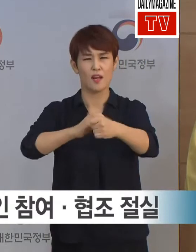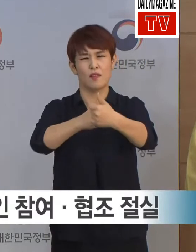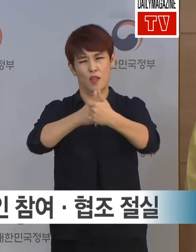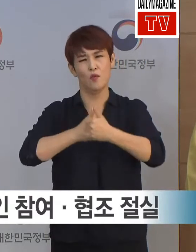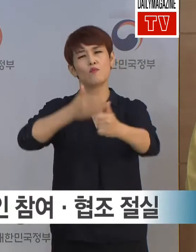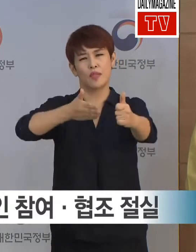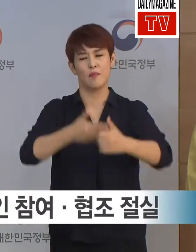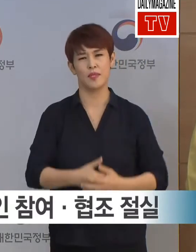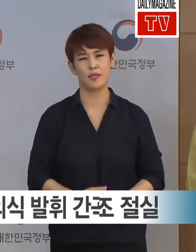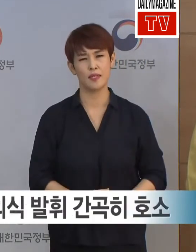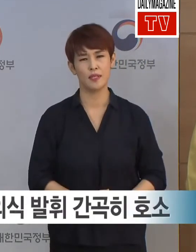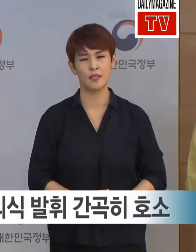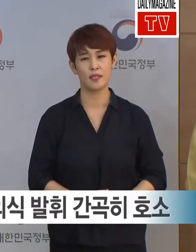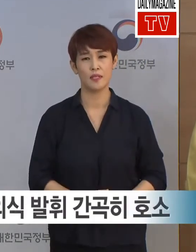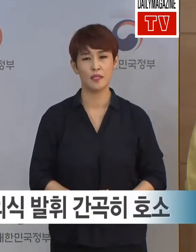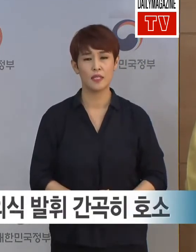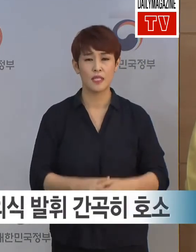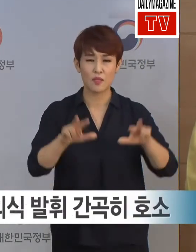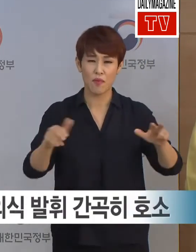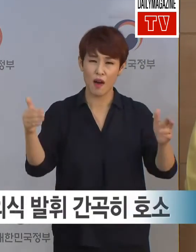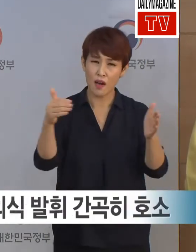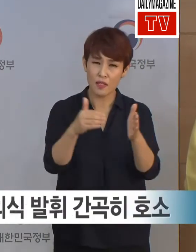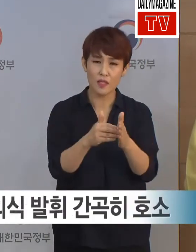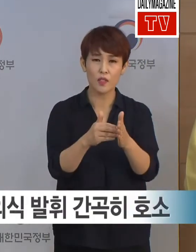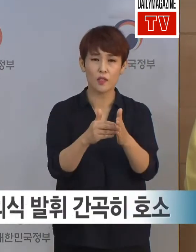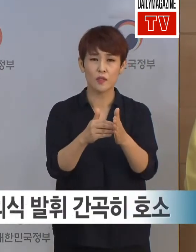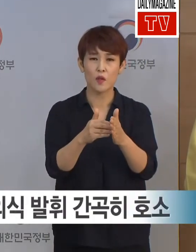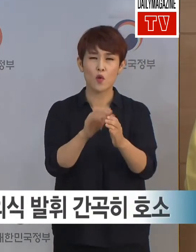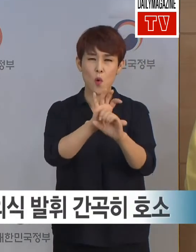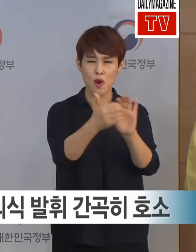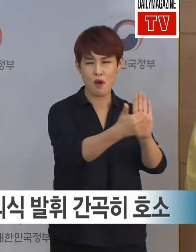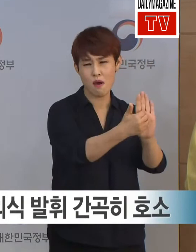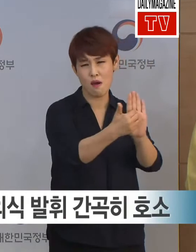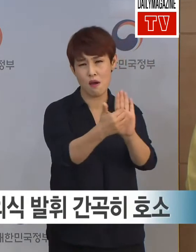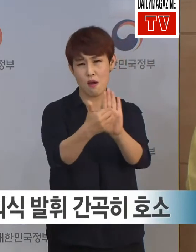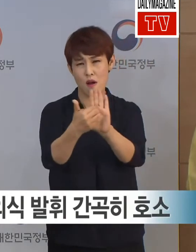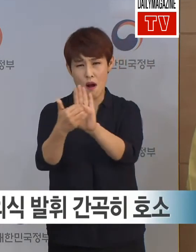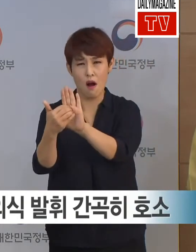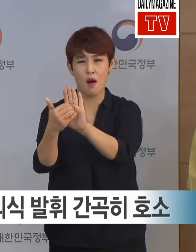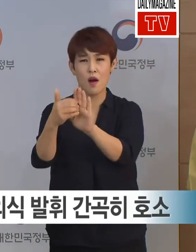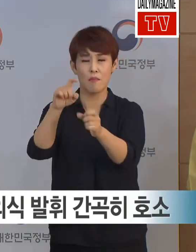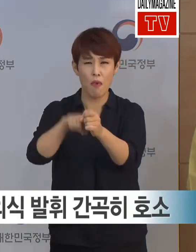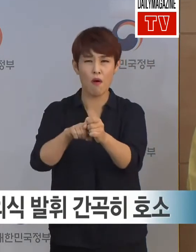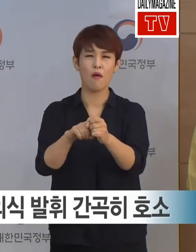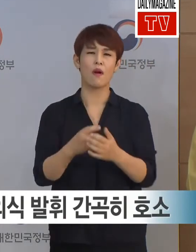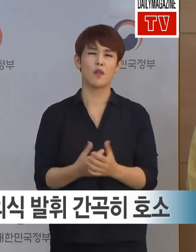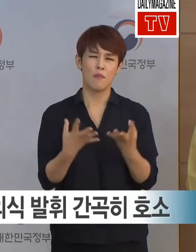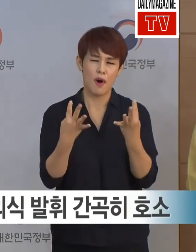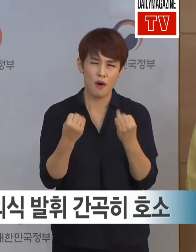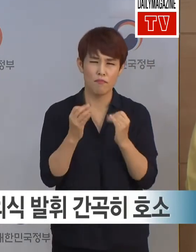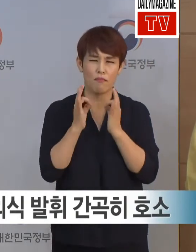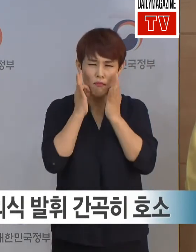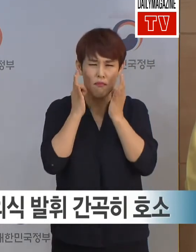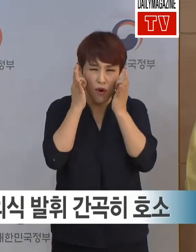간곡히 호소합니다. 그간 우리는 코로나19에 대응하며 수많은 위기를 국민과